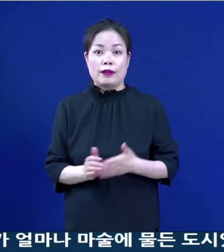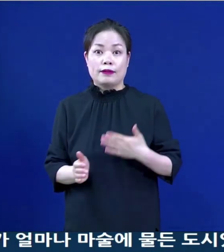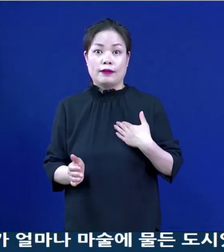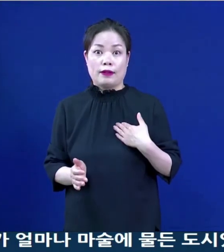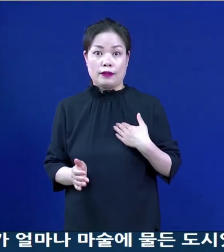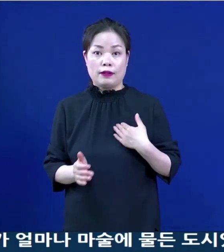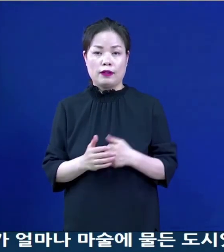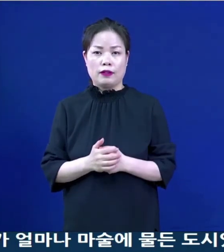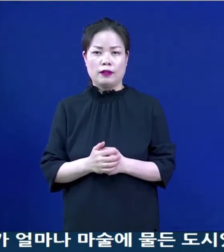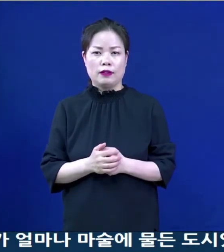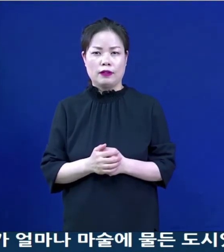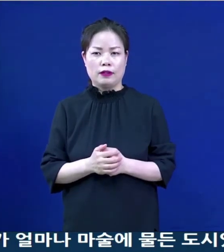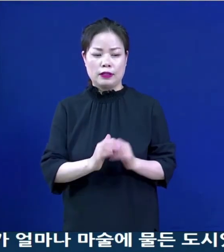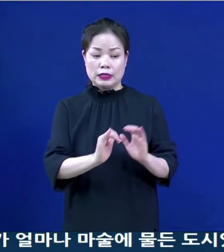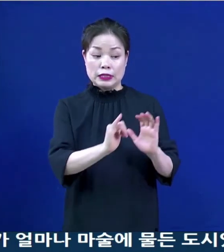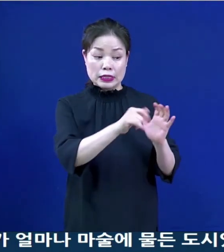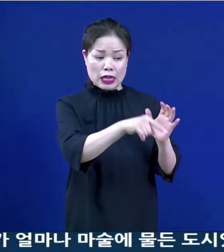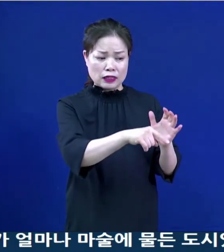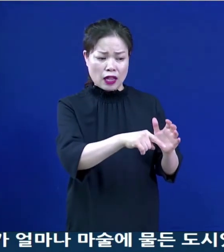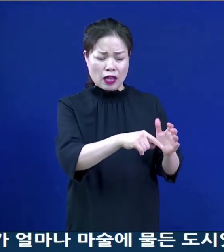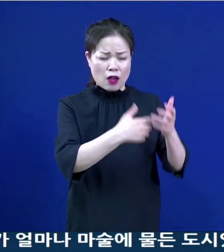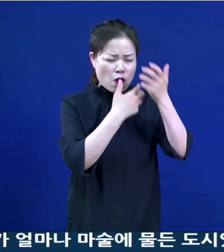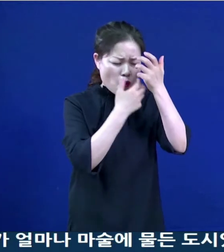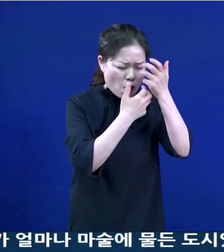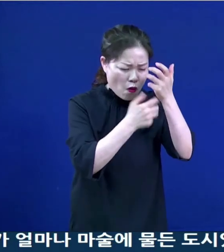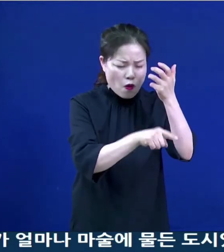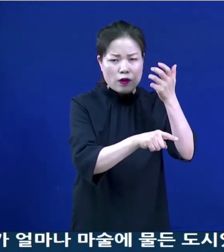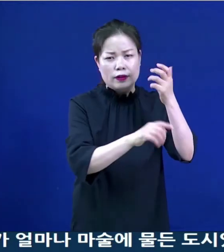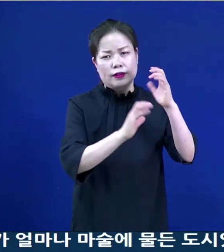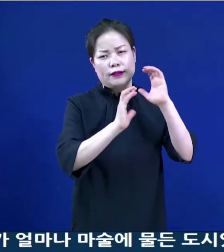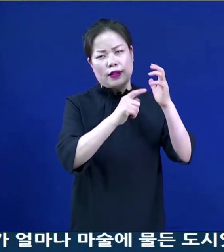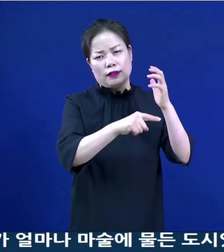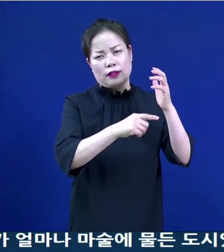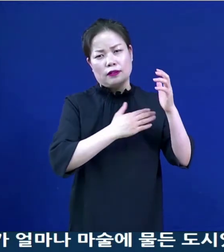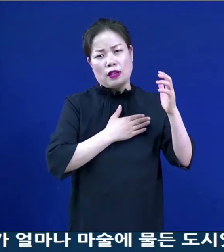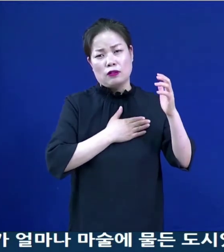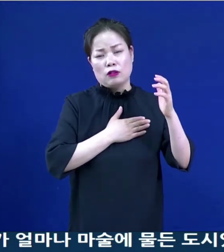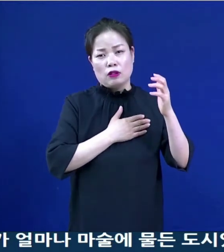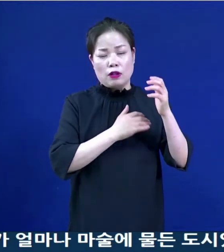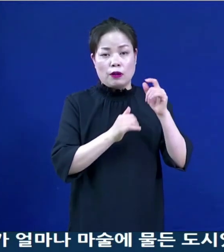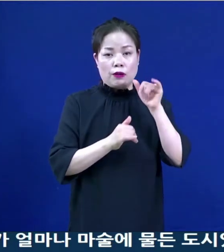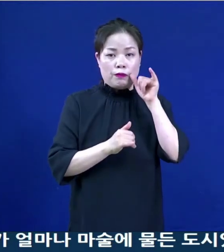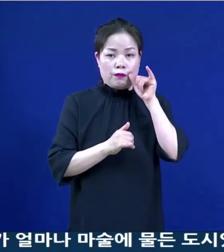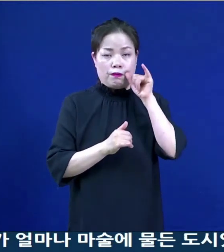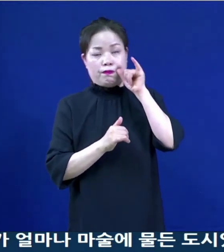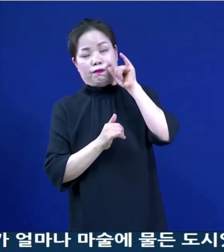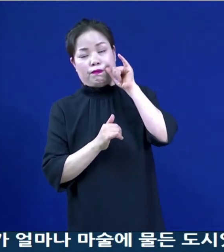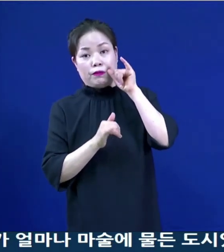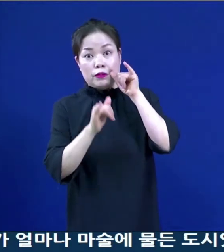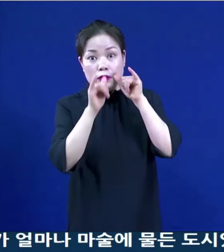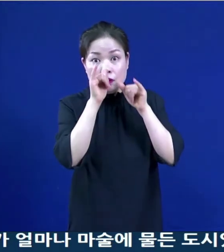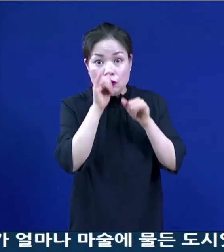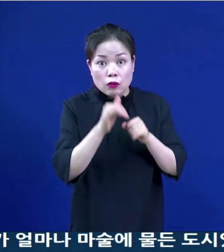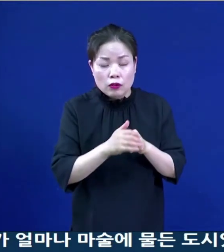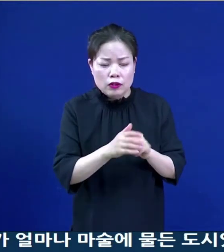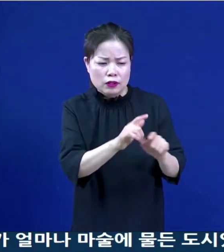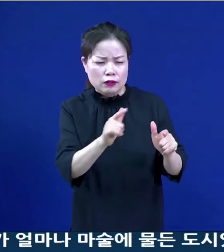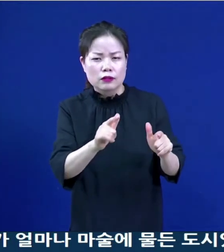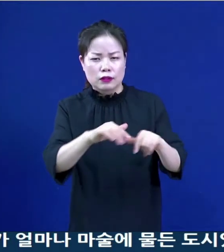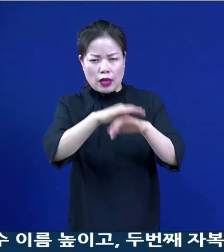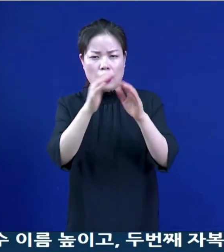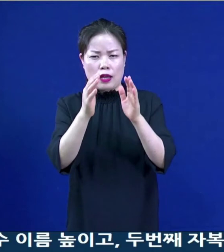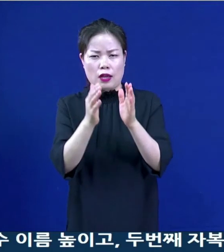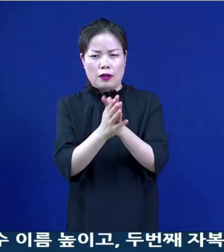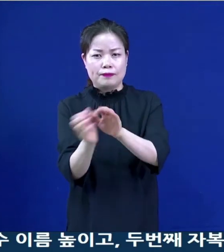나에게 세상의 즐거움과 세상의 것으로 나도 모르게 중독되어 있다, 그런 것들 다시 주